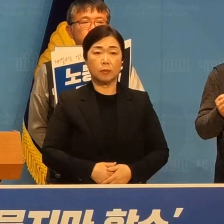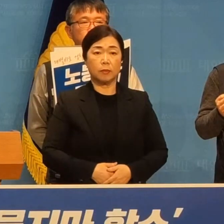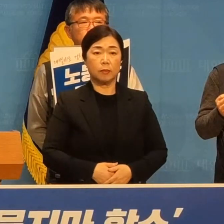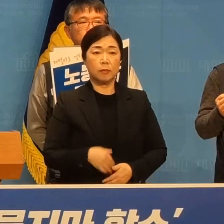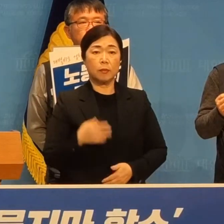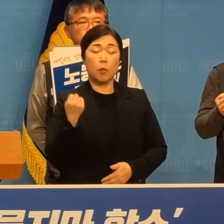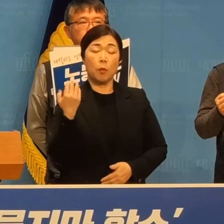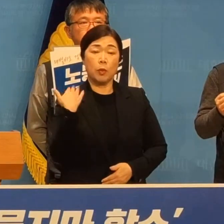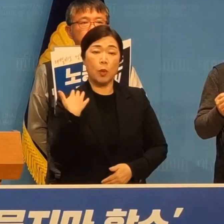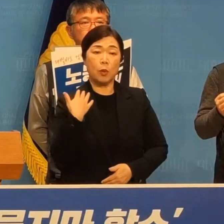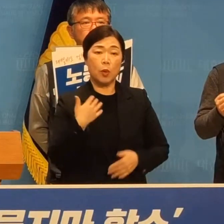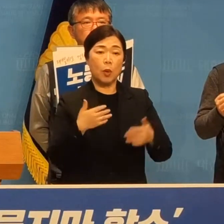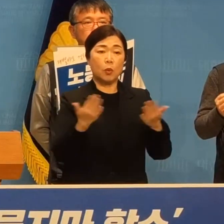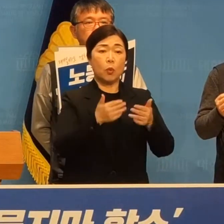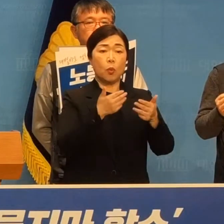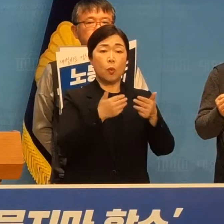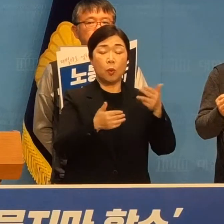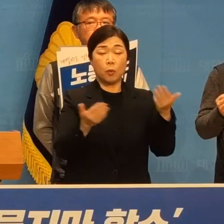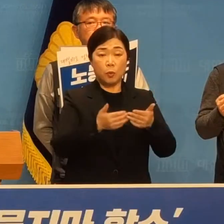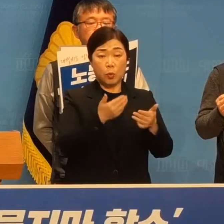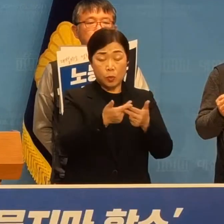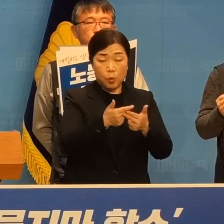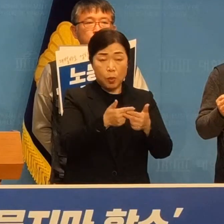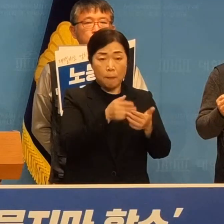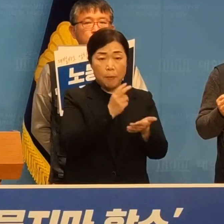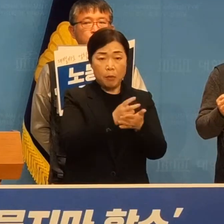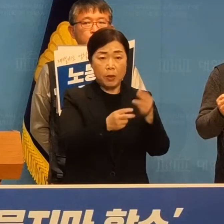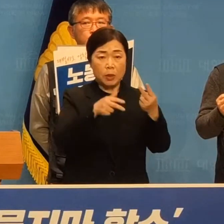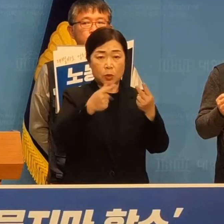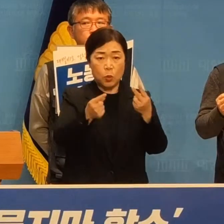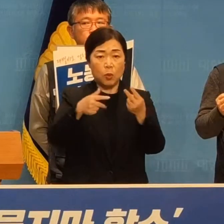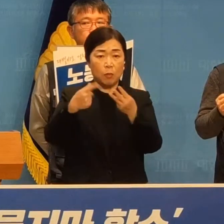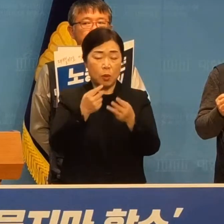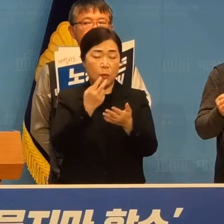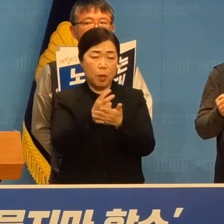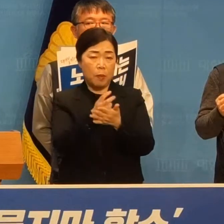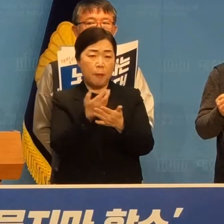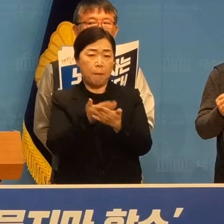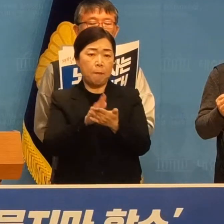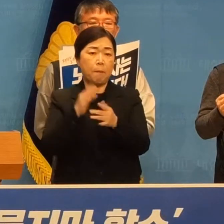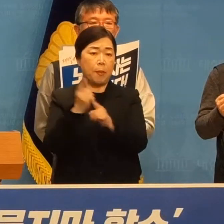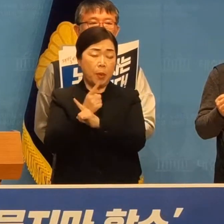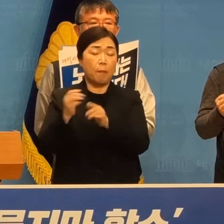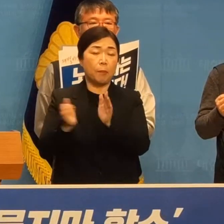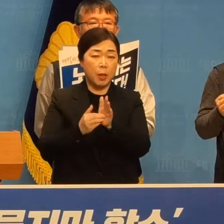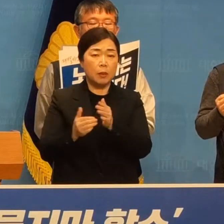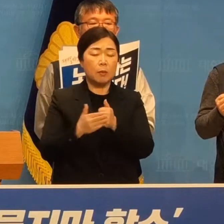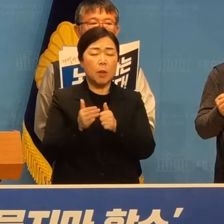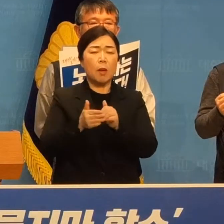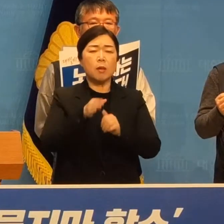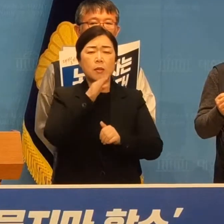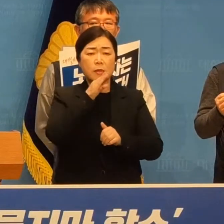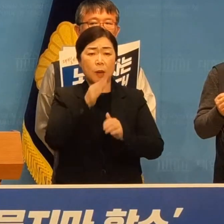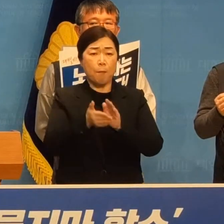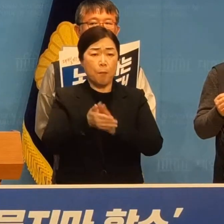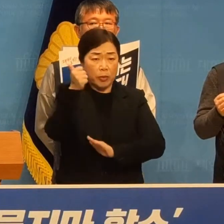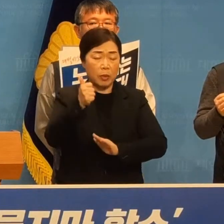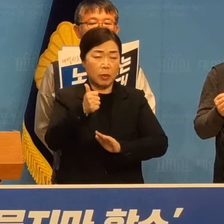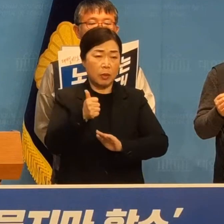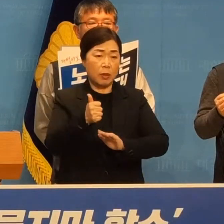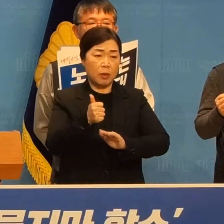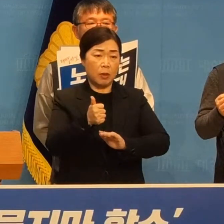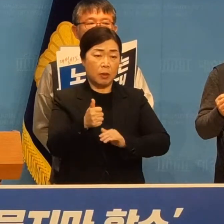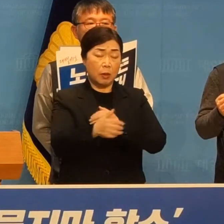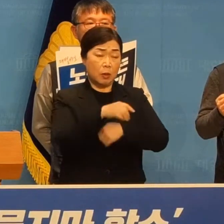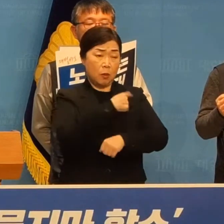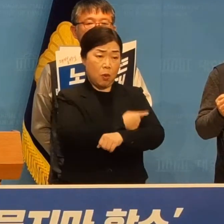3조도 개정이 되었습니다. 취지는 실질적으로 노동 조건을 결정하는 원청이 사용자이기 때문에